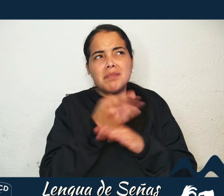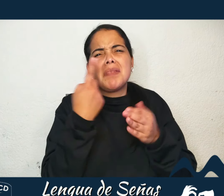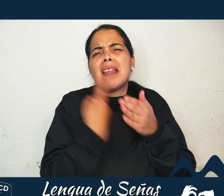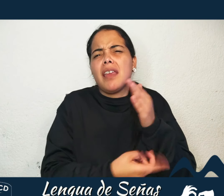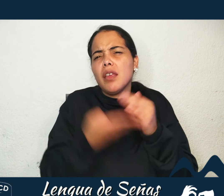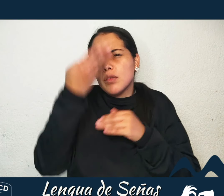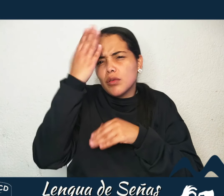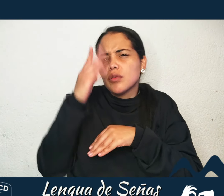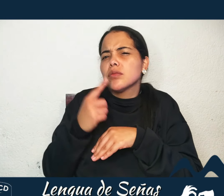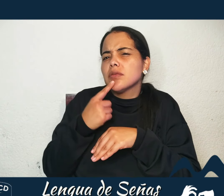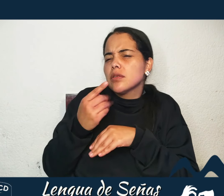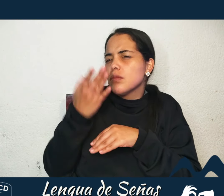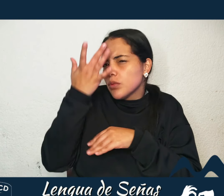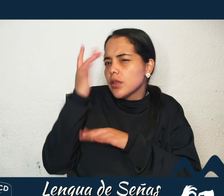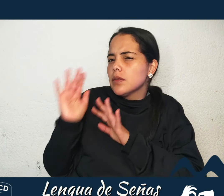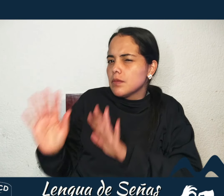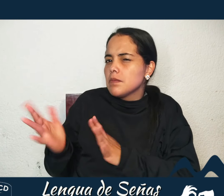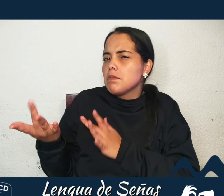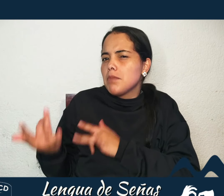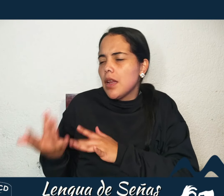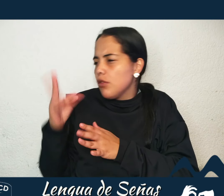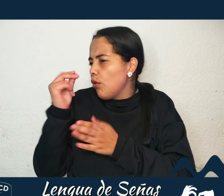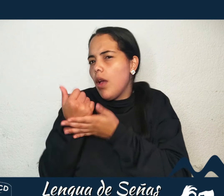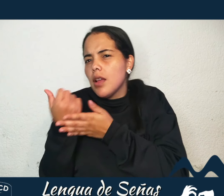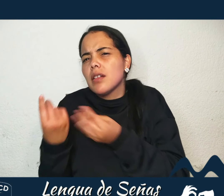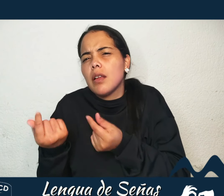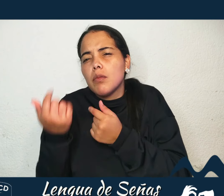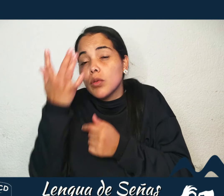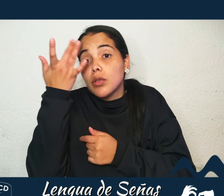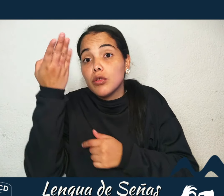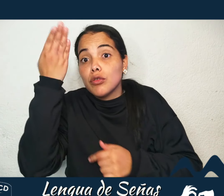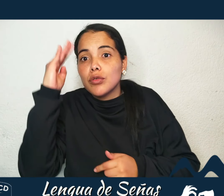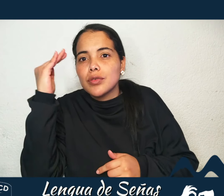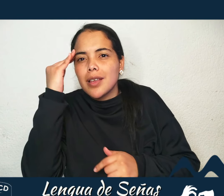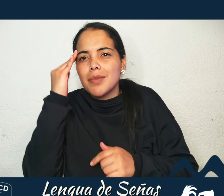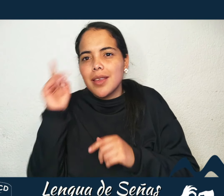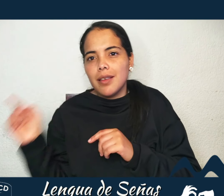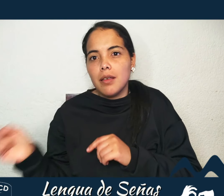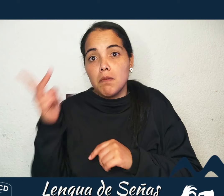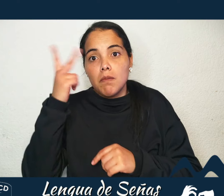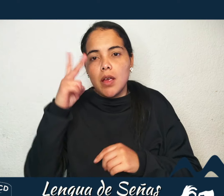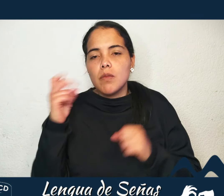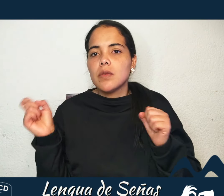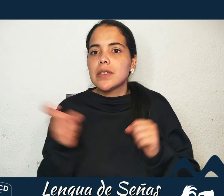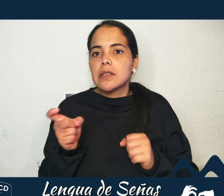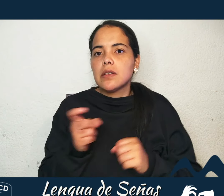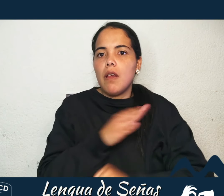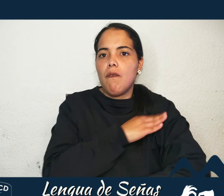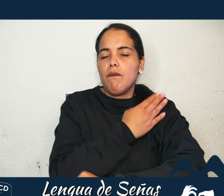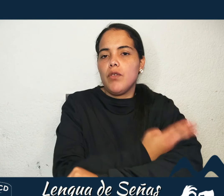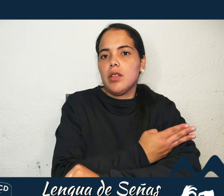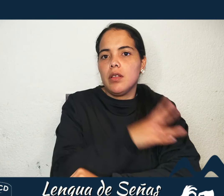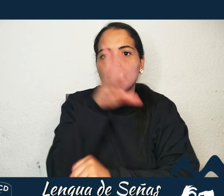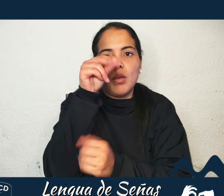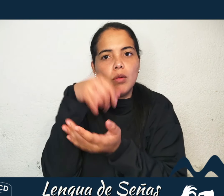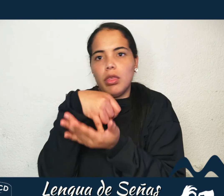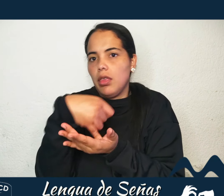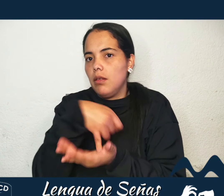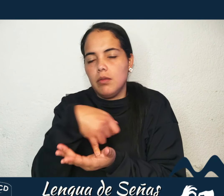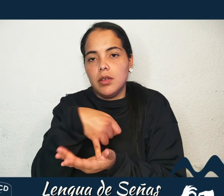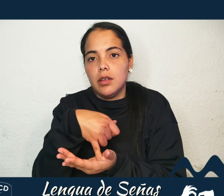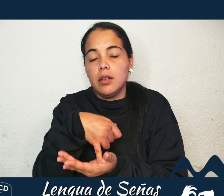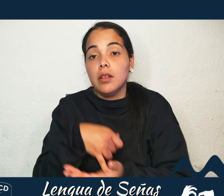a continuar su ministerio sin soberbia de por medio. Y por eso Dios permite.